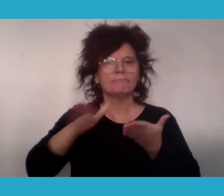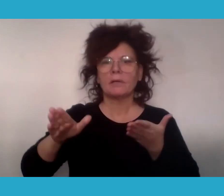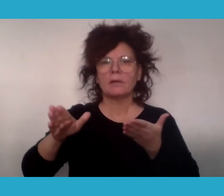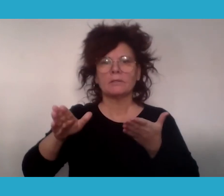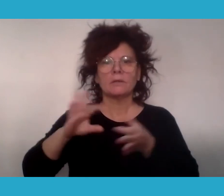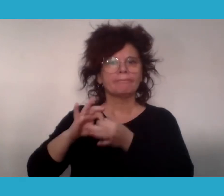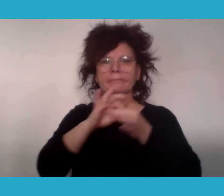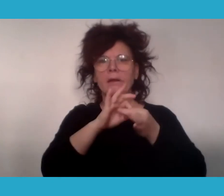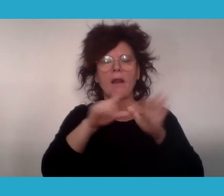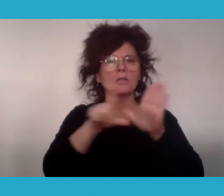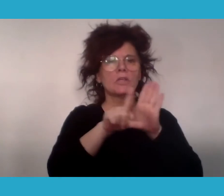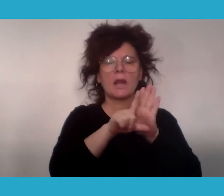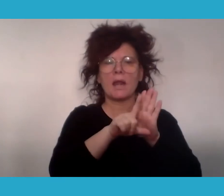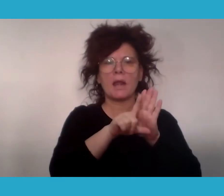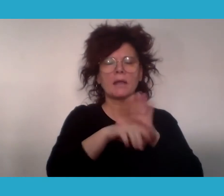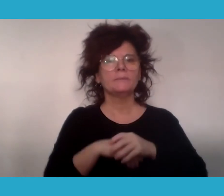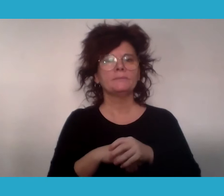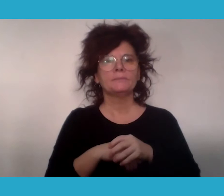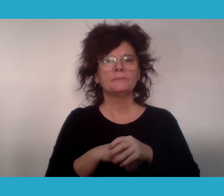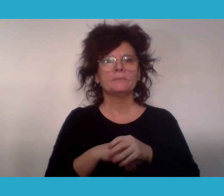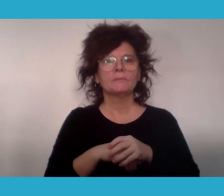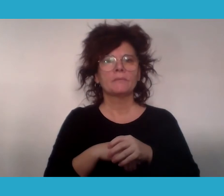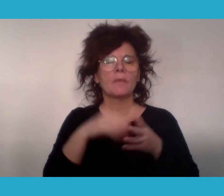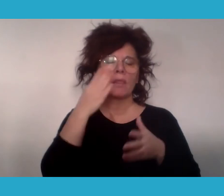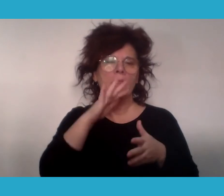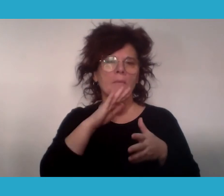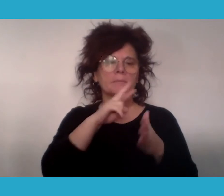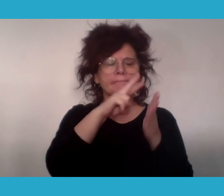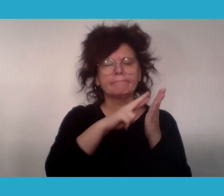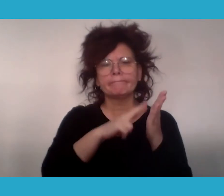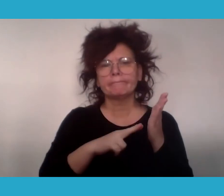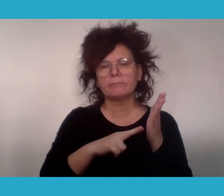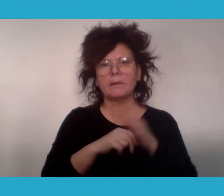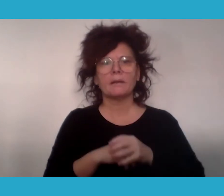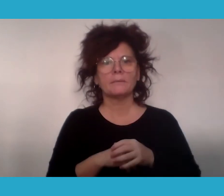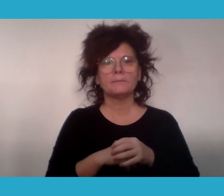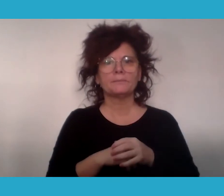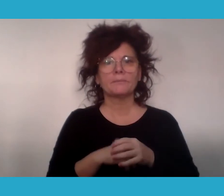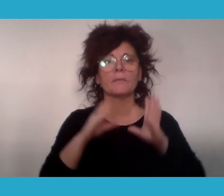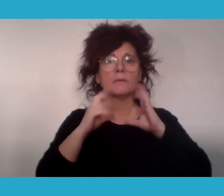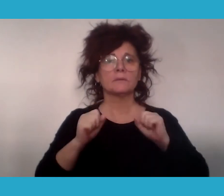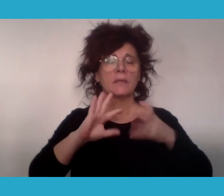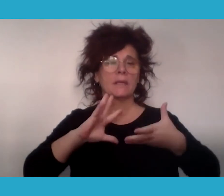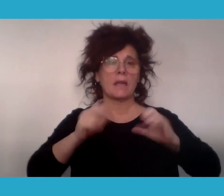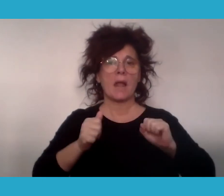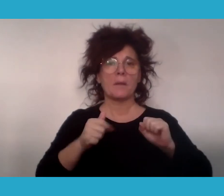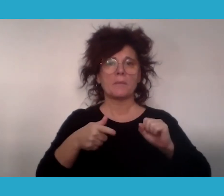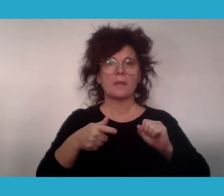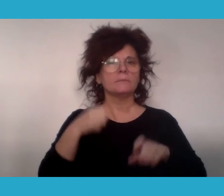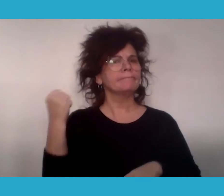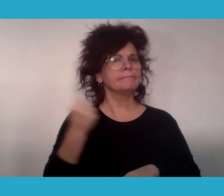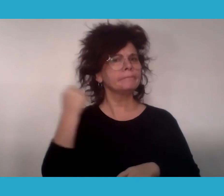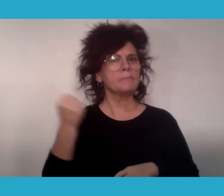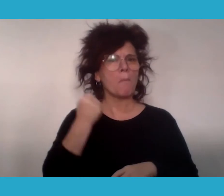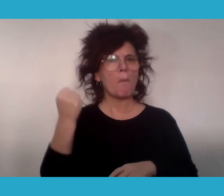de la ley 10.208 para culminarle un relato de Paulina Álvarez. Destaca que la Secretaría de Ambiente es un agente